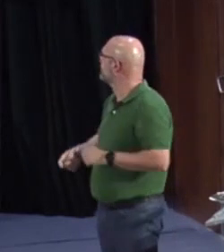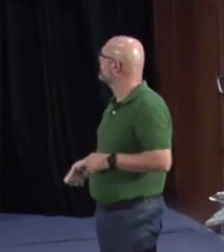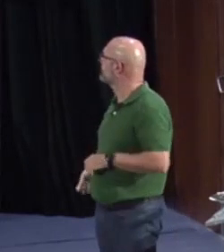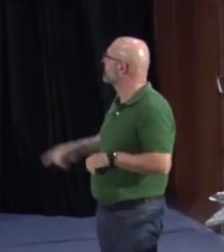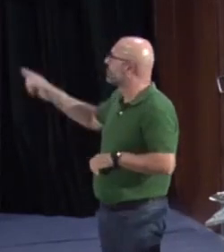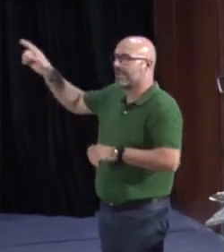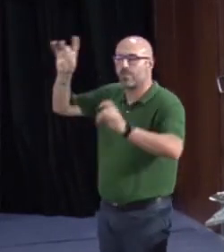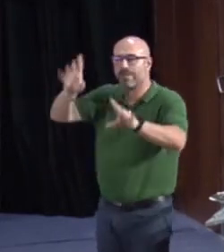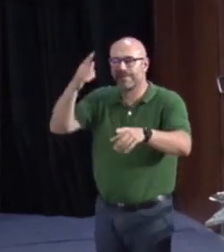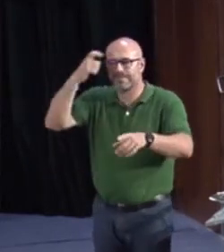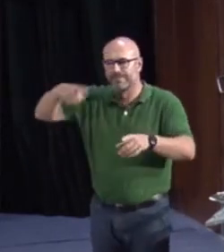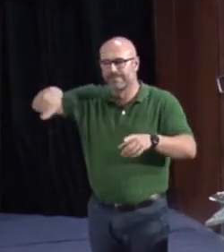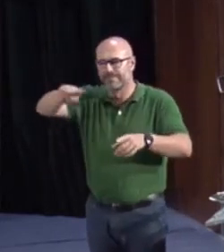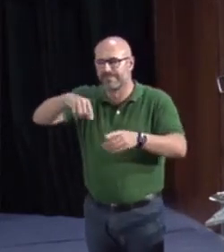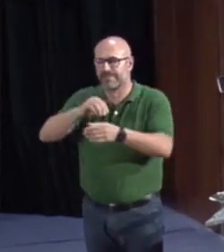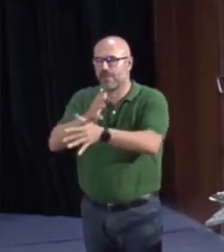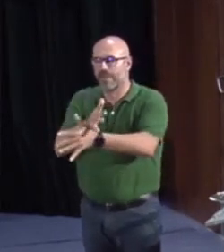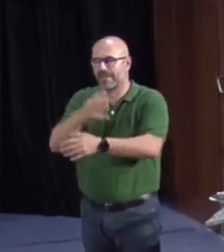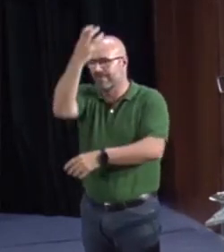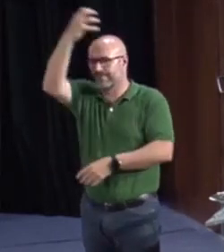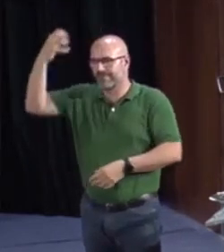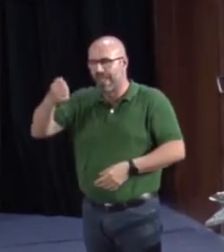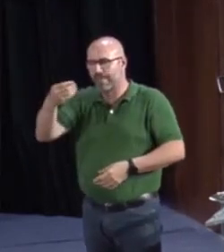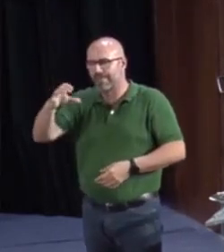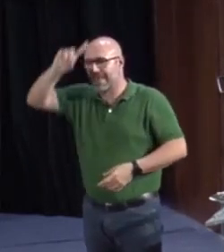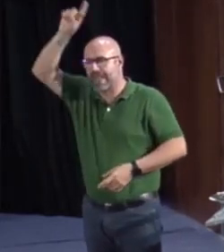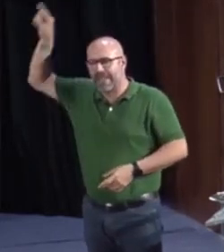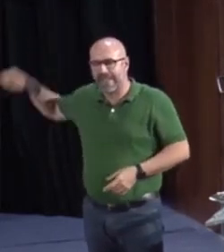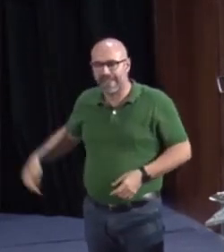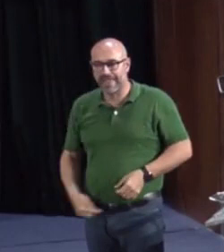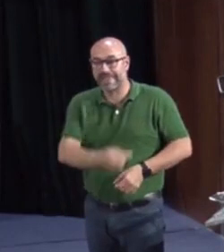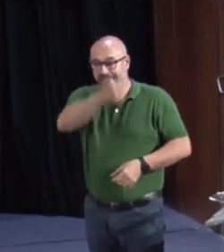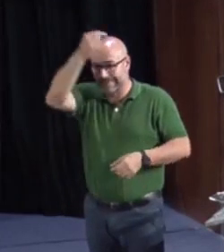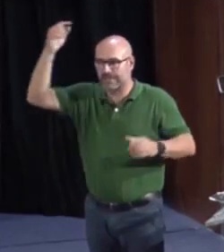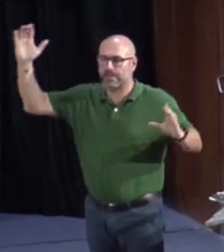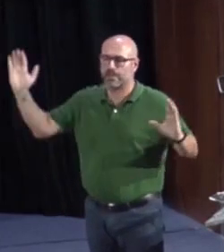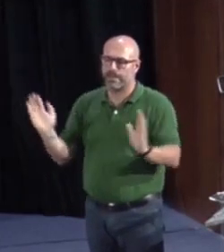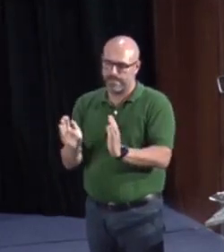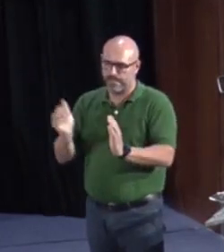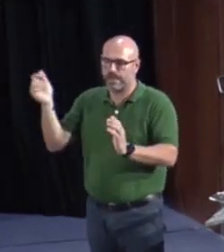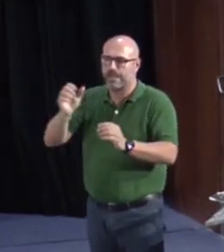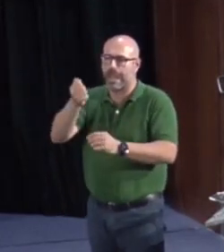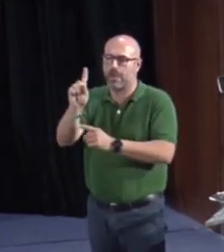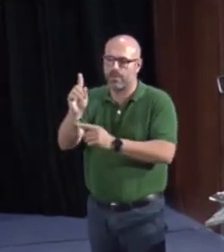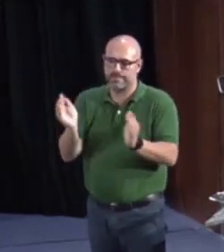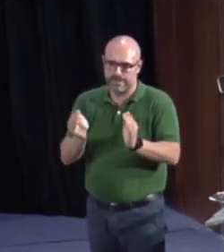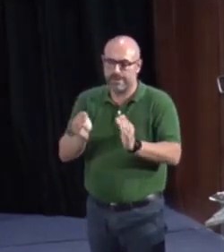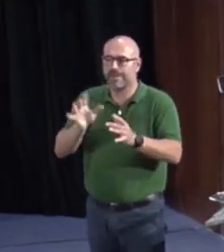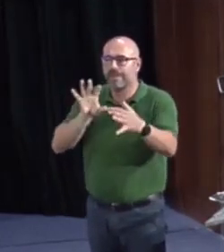Les presentamos este mapa conceptual con unas instrucciones centrales que están sin nada.